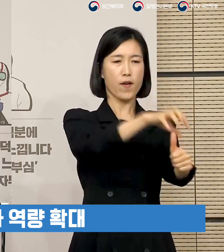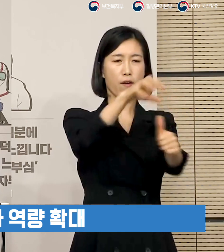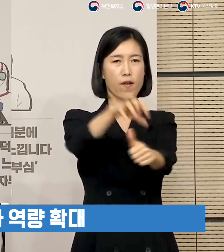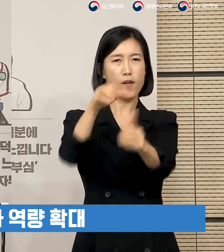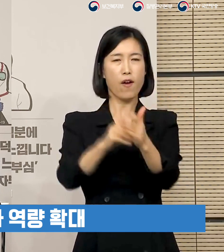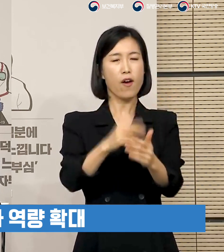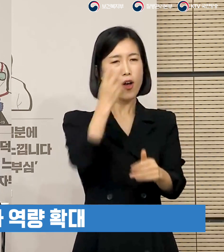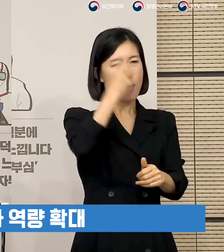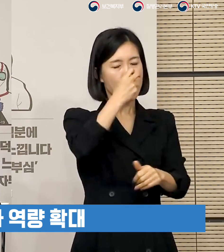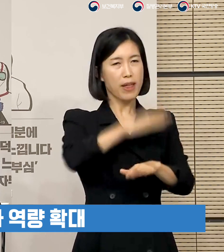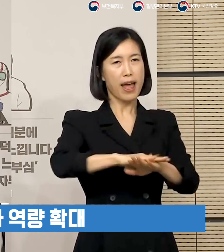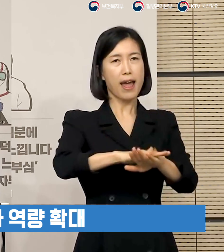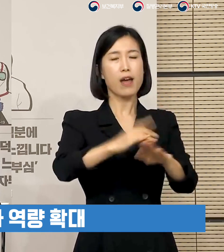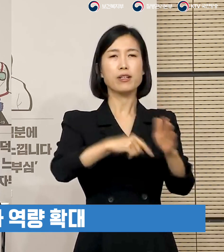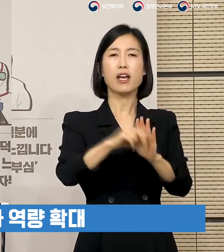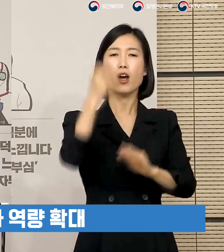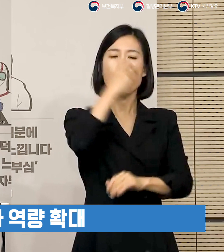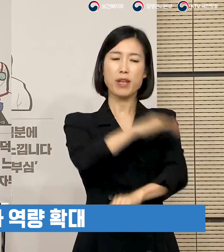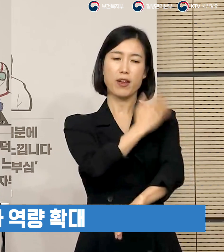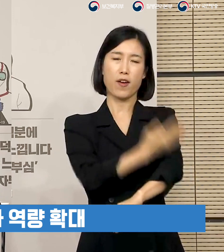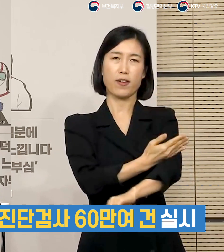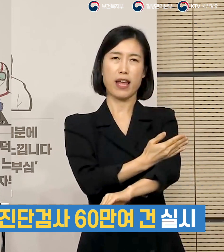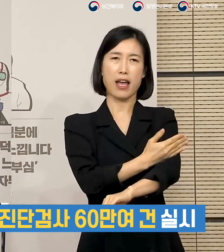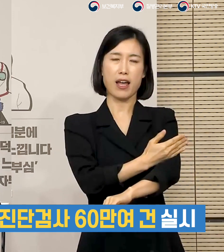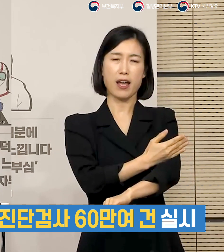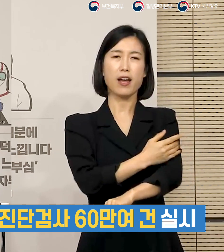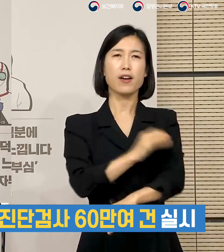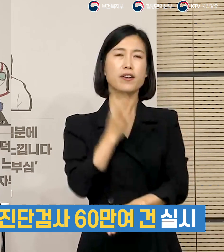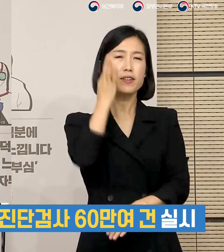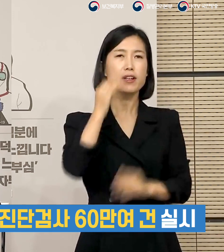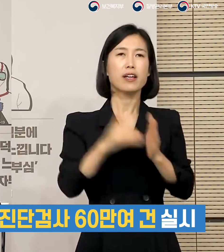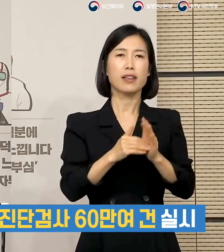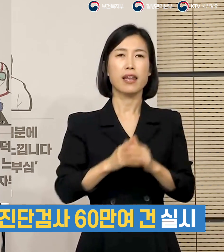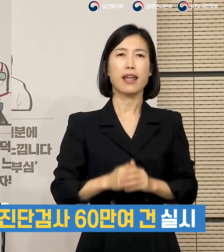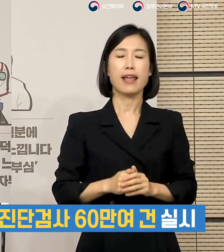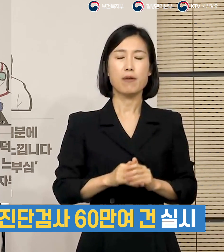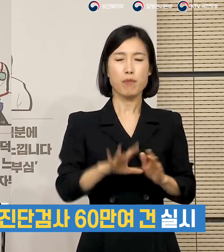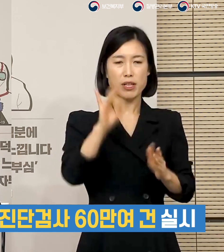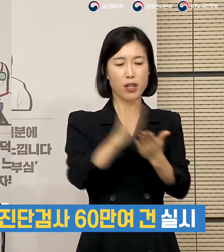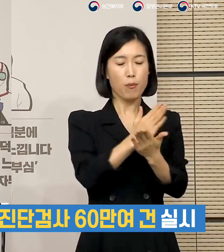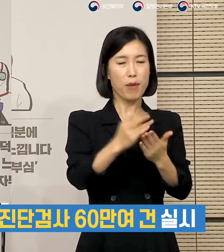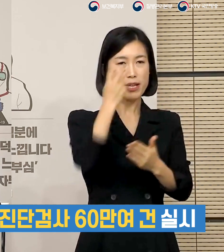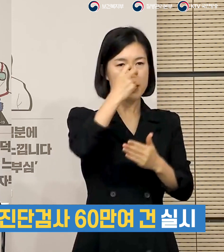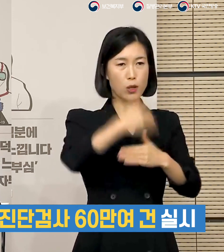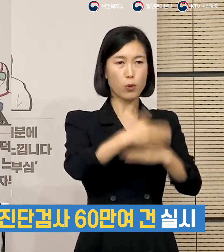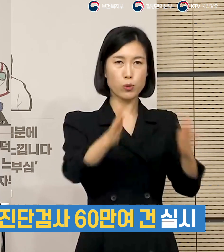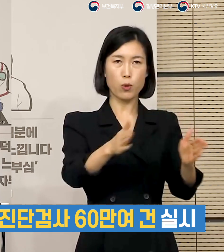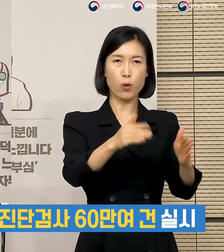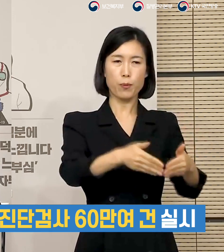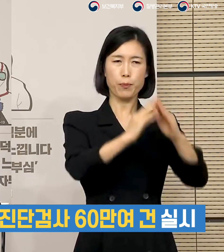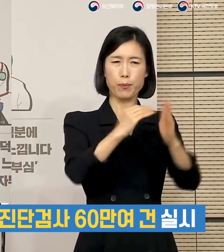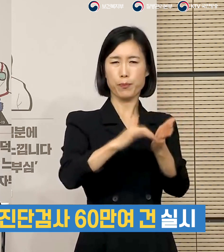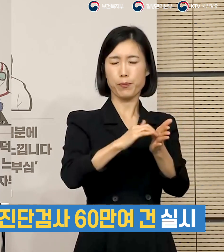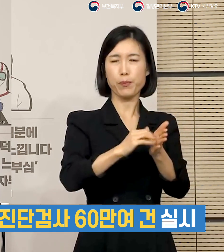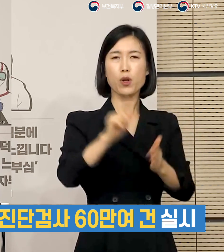위해 검사 역량을 확대를 하였습니다. 우선 선별진료소를 신속하고 최대한